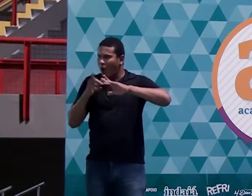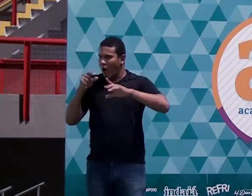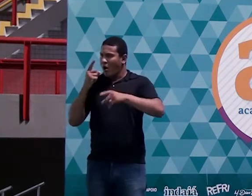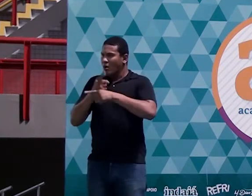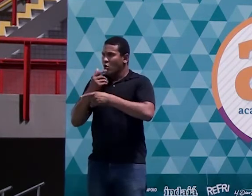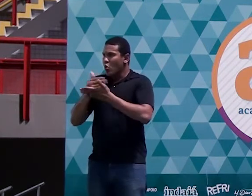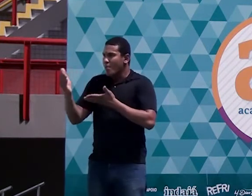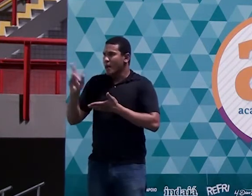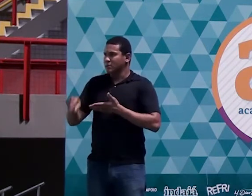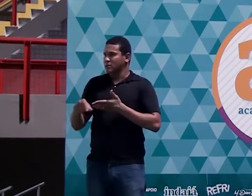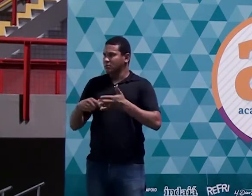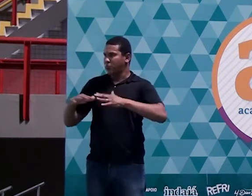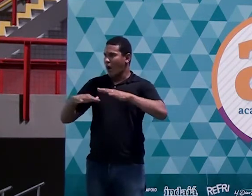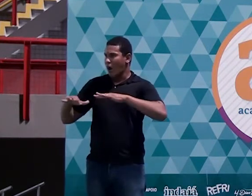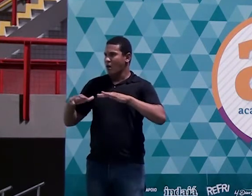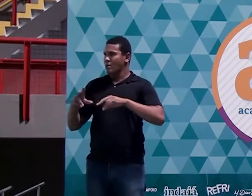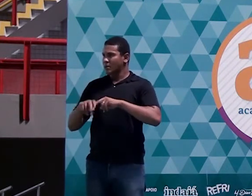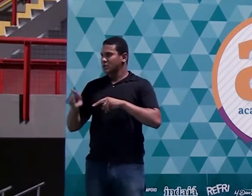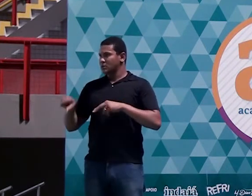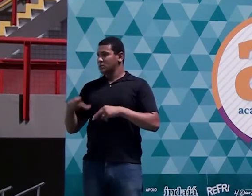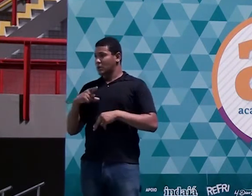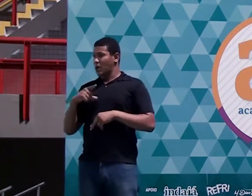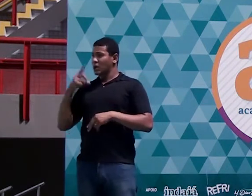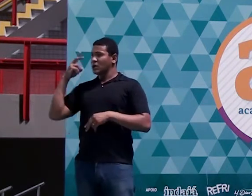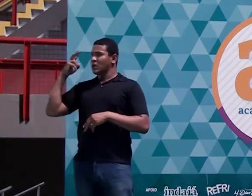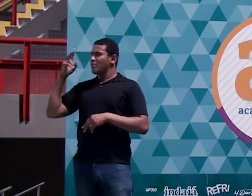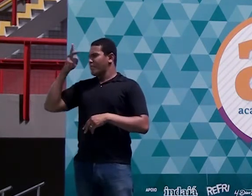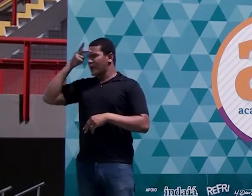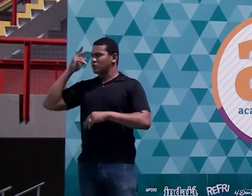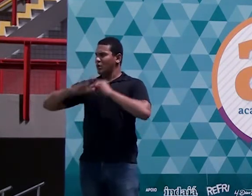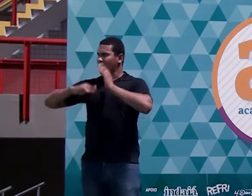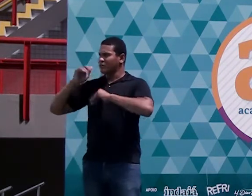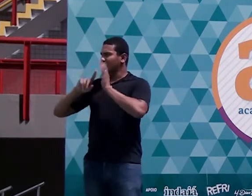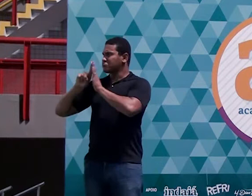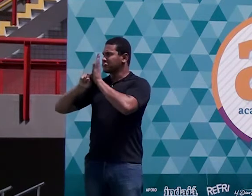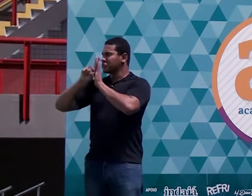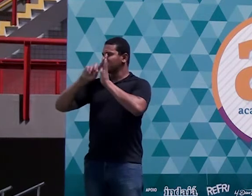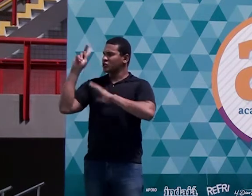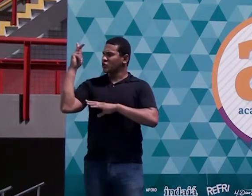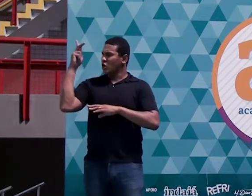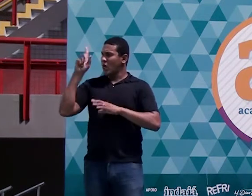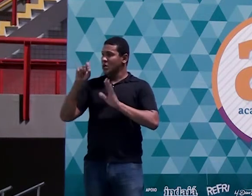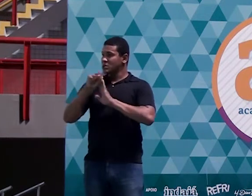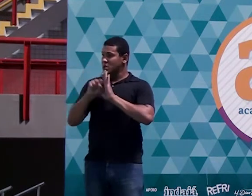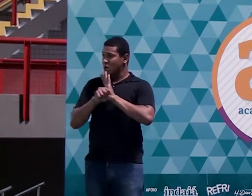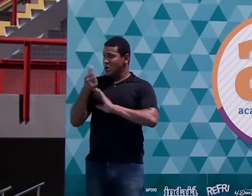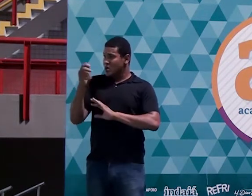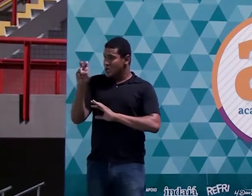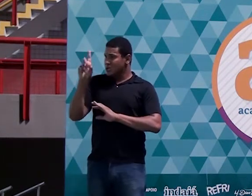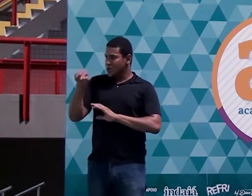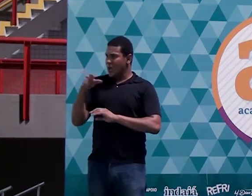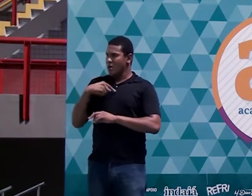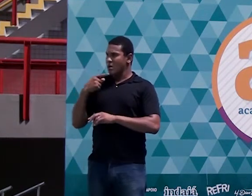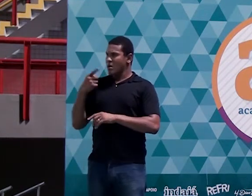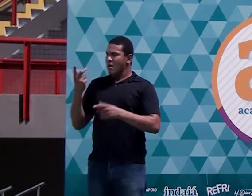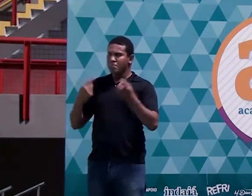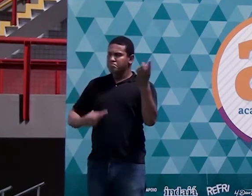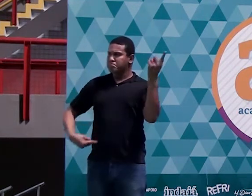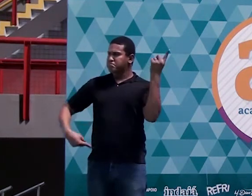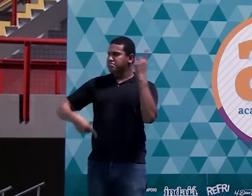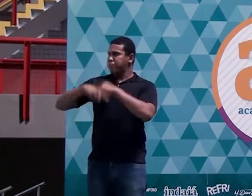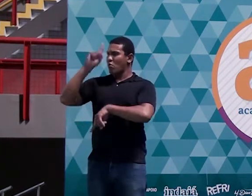tudo isso, muitos historiadores costumam tratar o século XV como o período da Revolução Comercial.